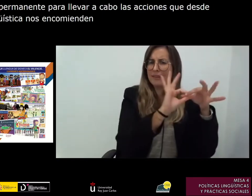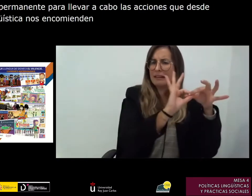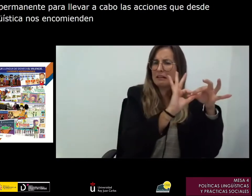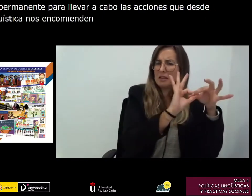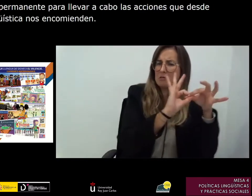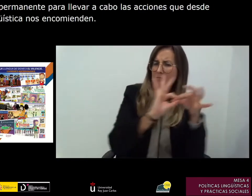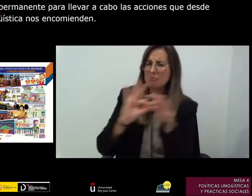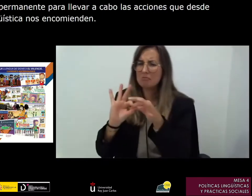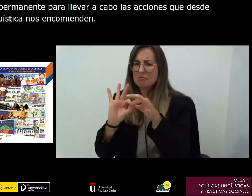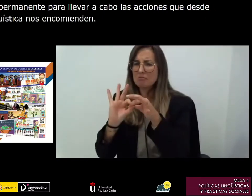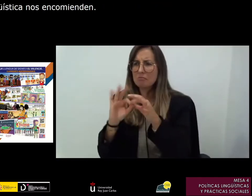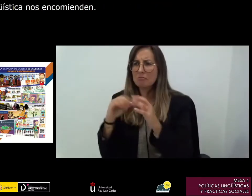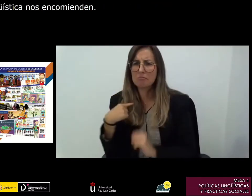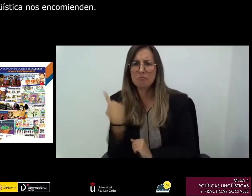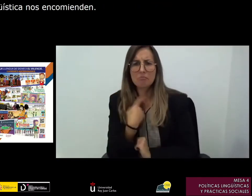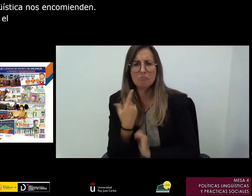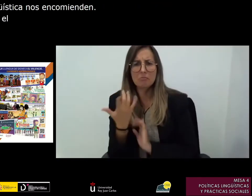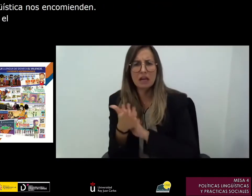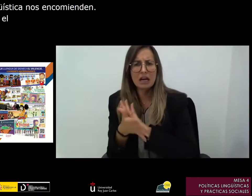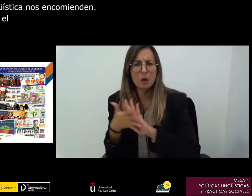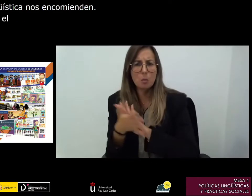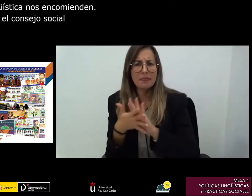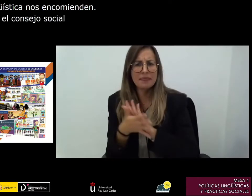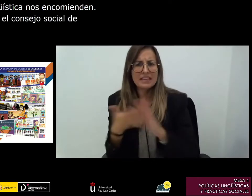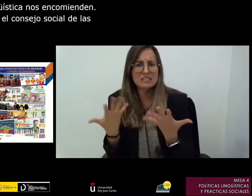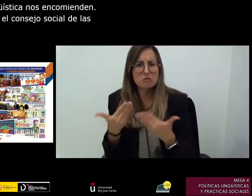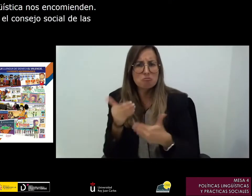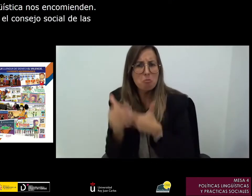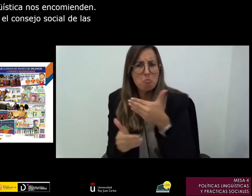Bien, pues desde el Consell Social de les Llengües